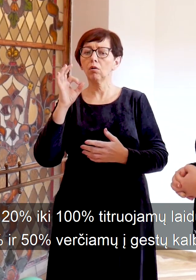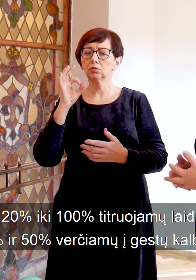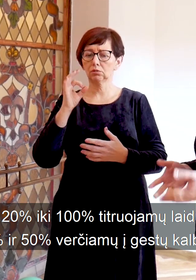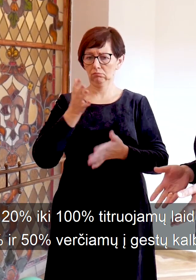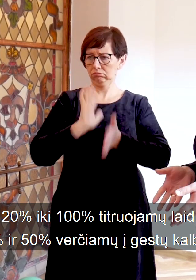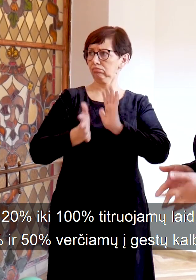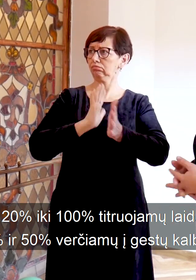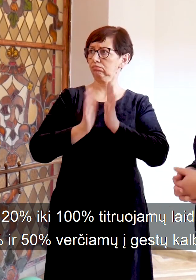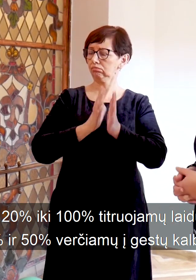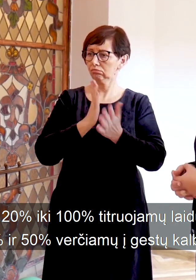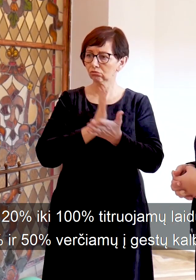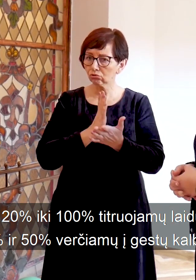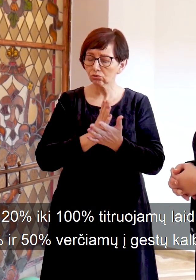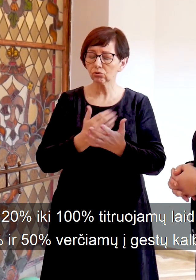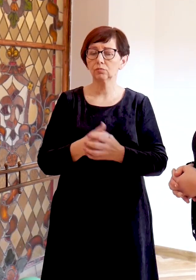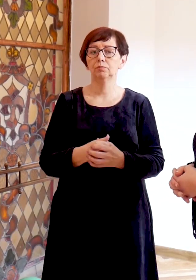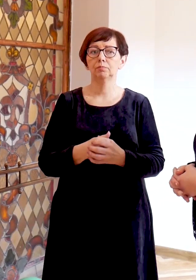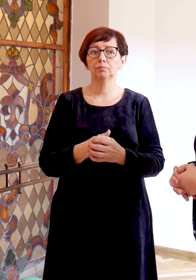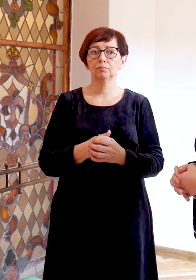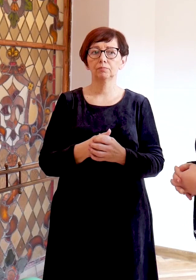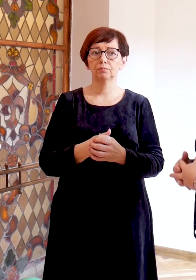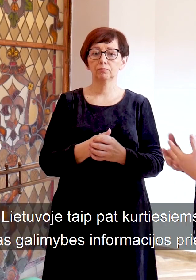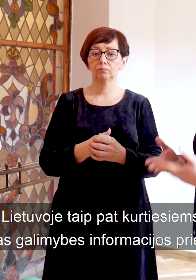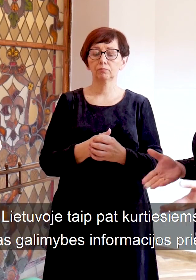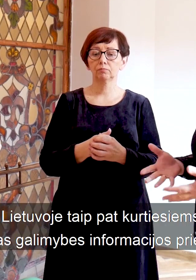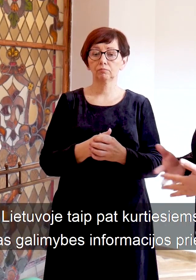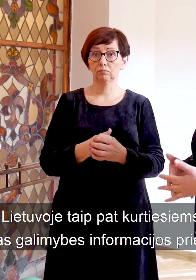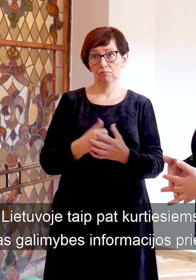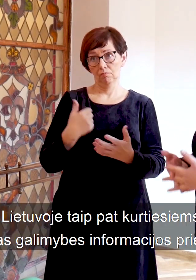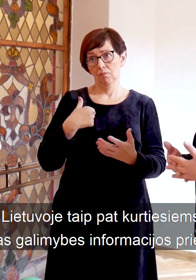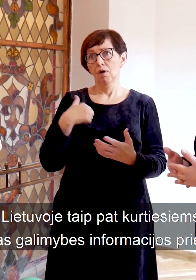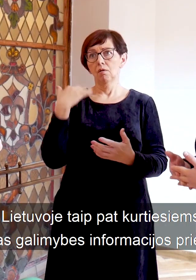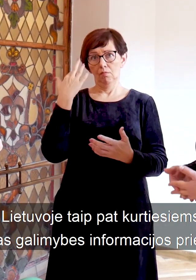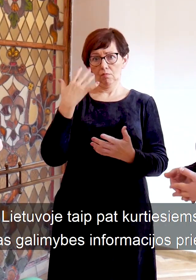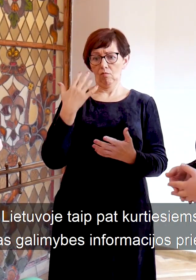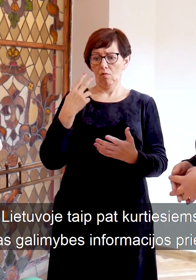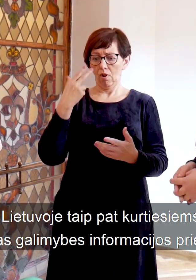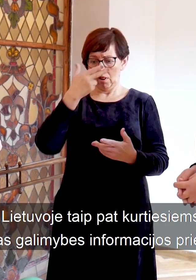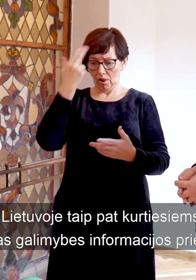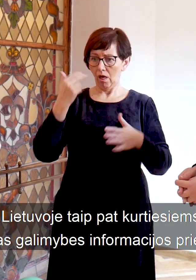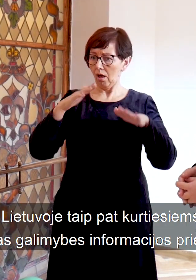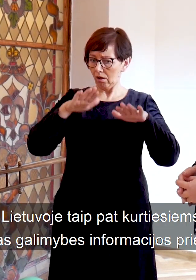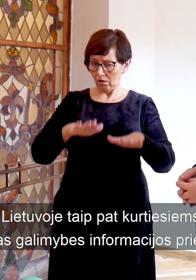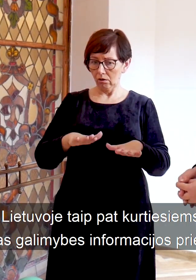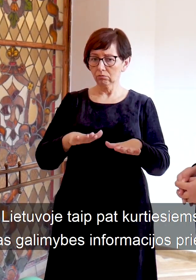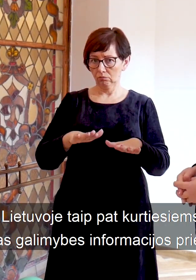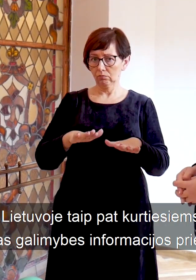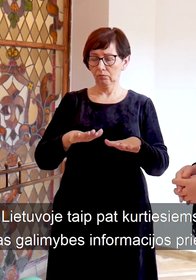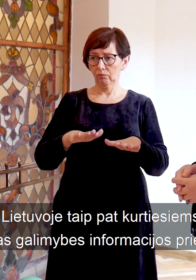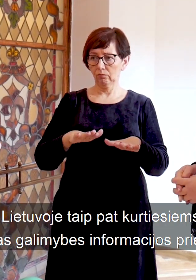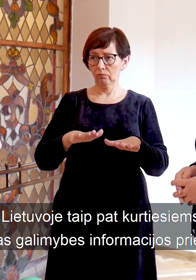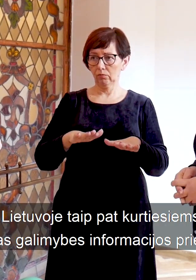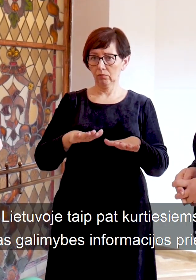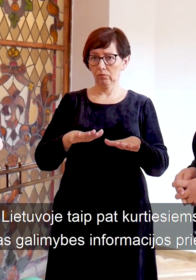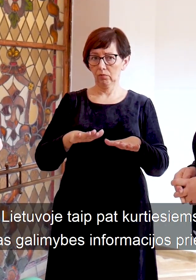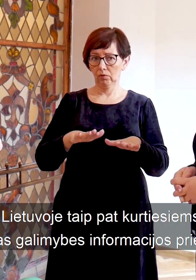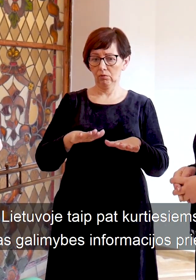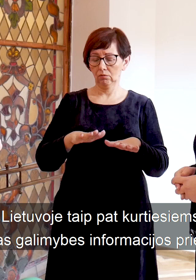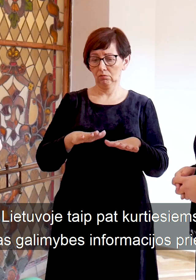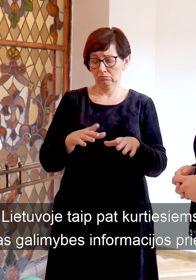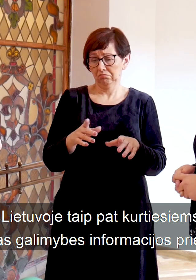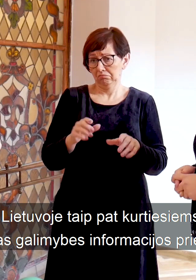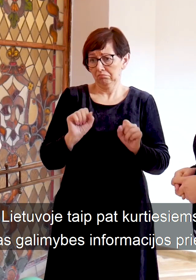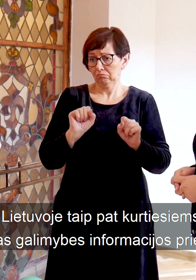20-30-50% verčiamų gestų kalbą laidų. Ir na, pagalvojame, kad mes Lietuvoje taip pat kurtiesiams